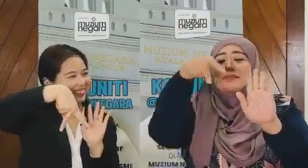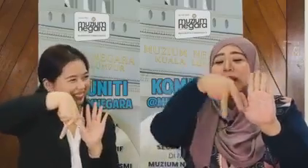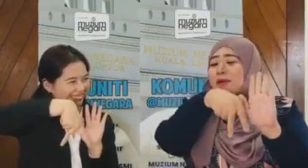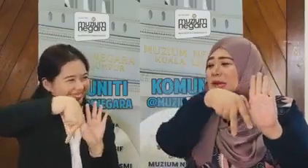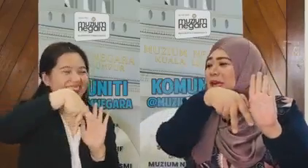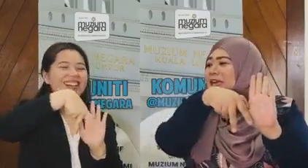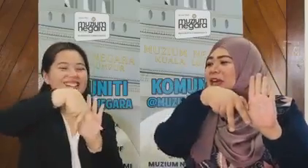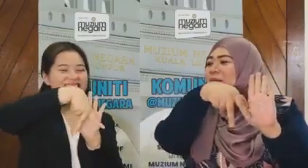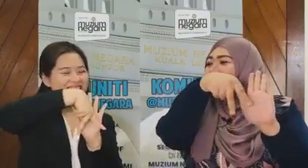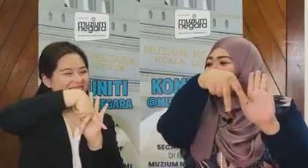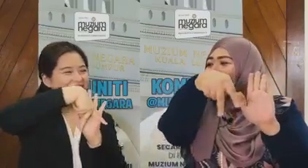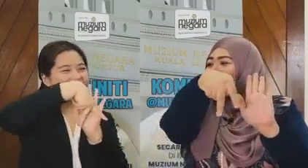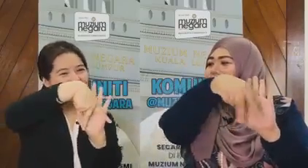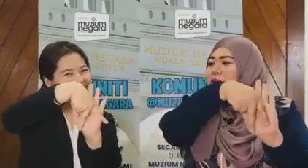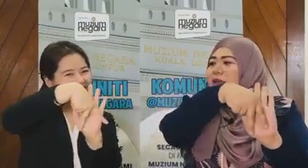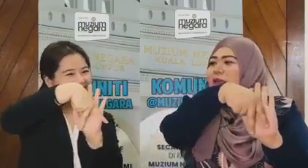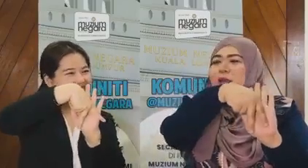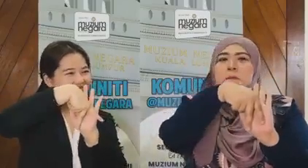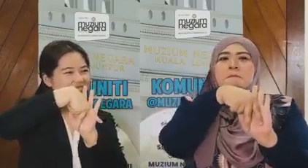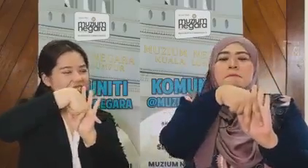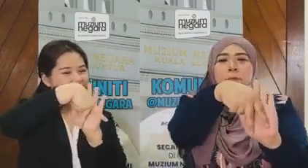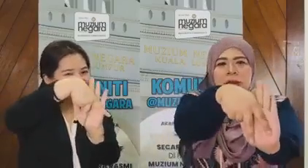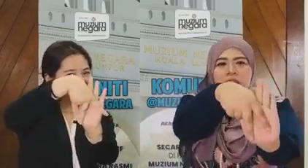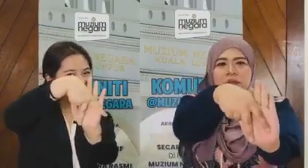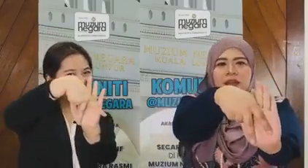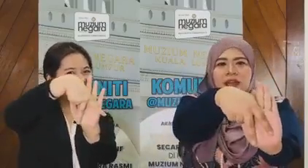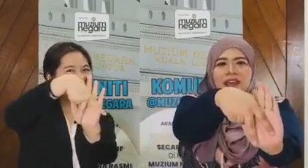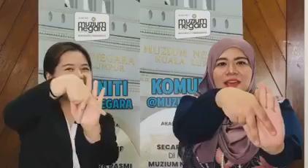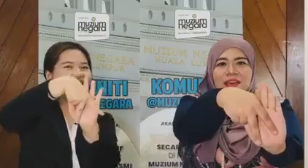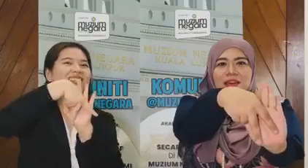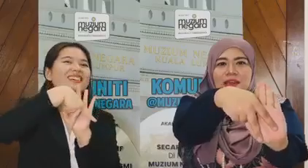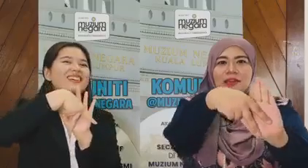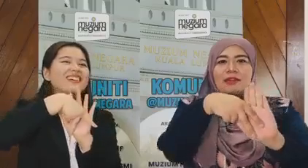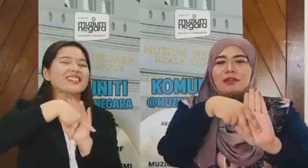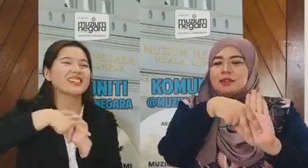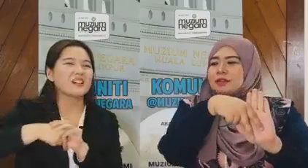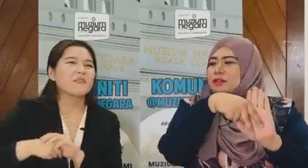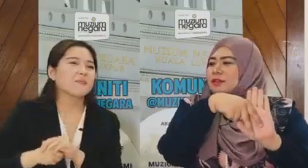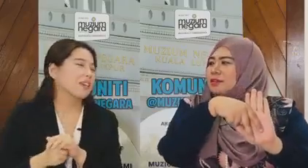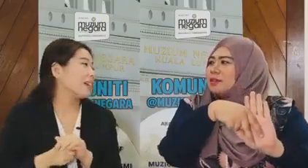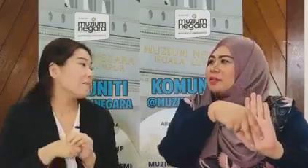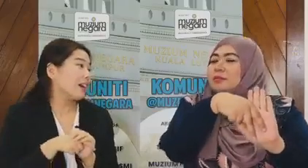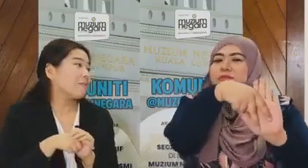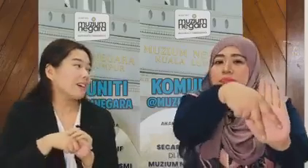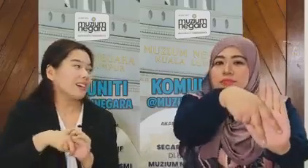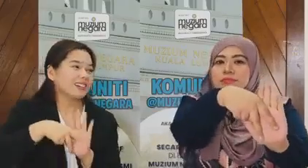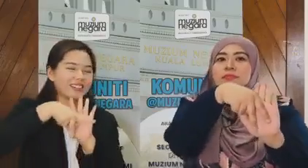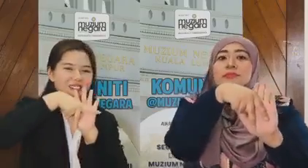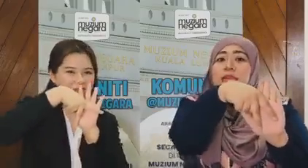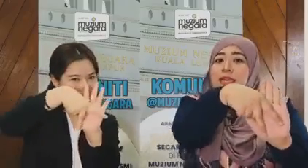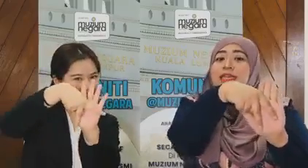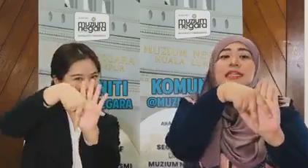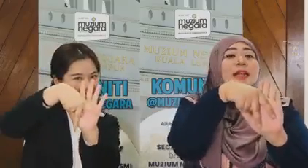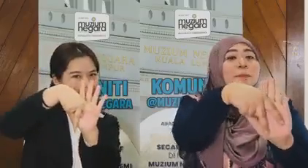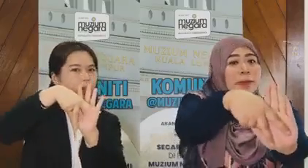bawah. Yes. Okey. Pameran. Ya, macam tunjuk pameran. Yes. Pamerkan barang-barang. Ya, pamerkan.